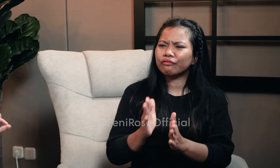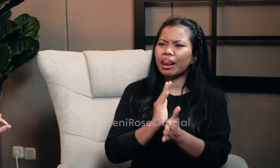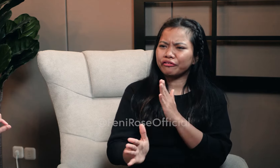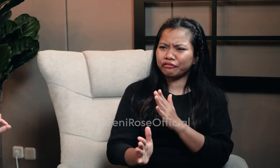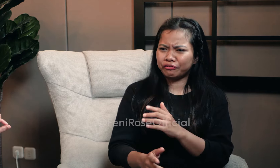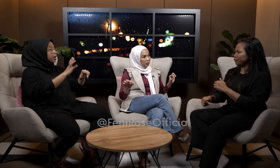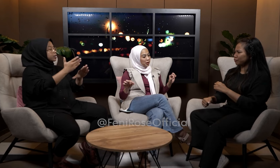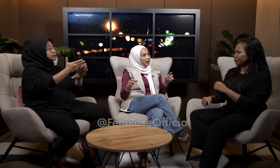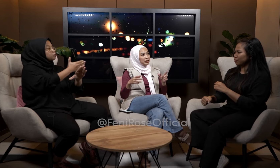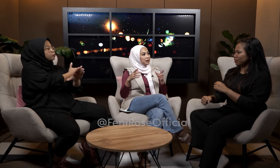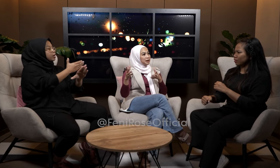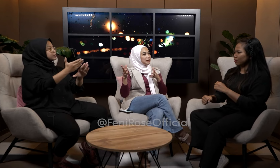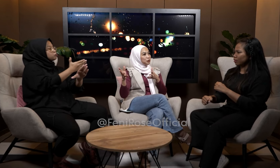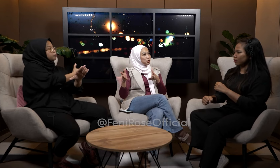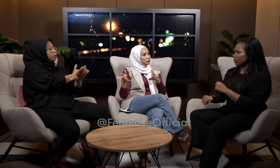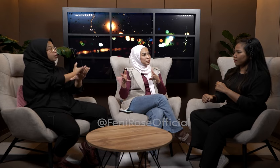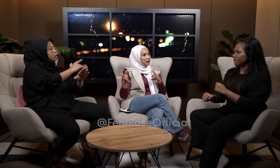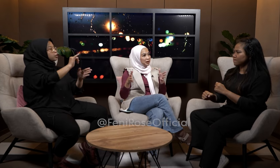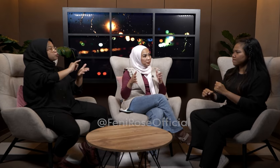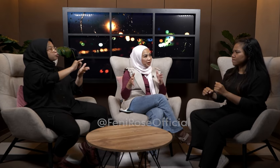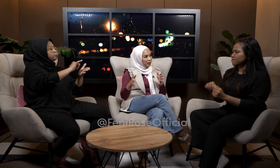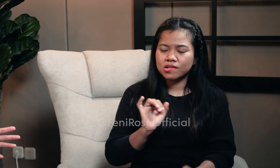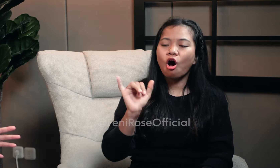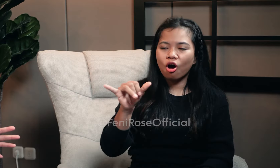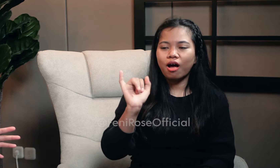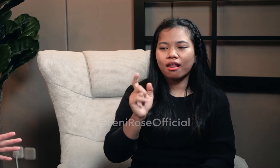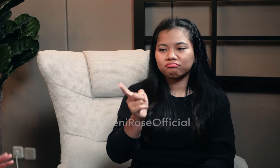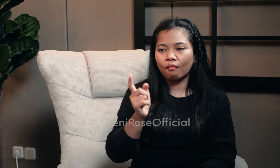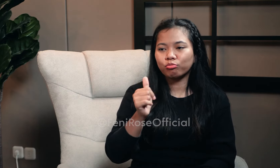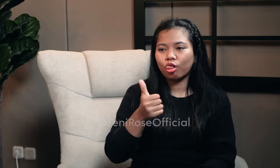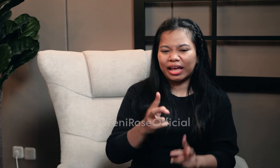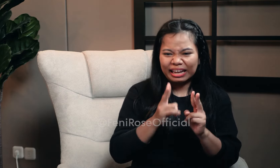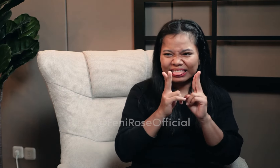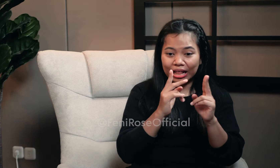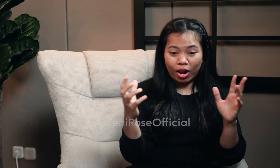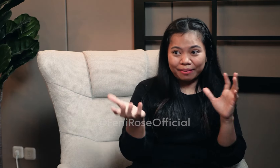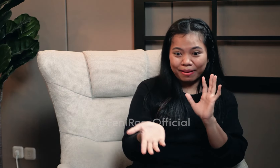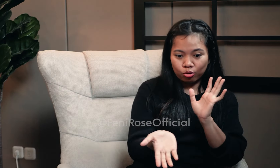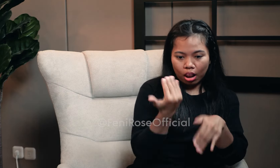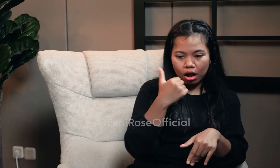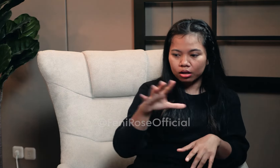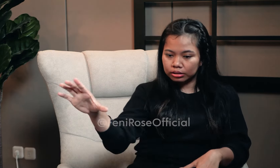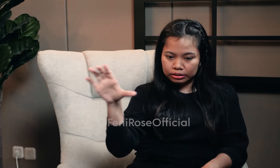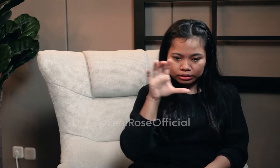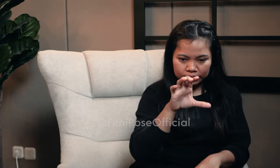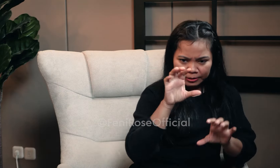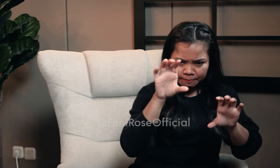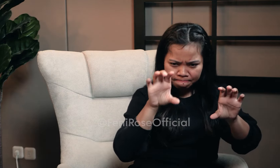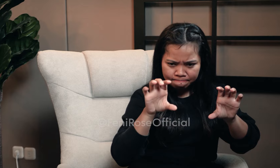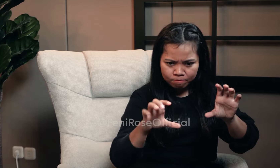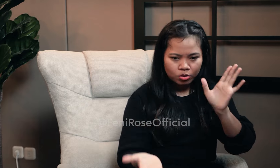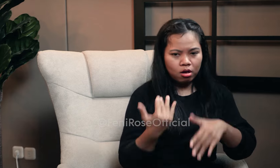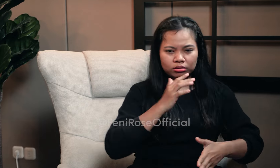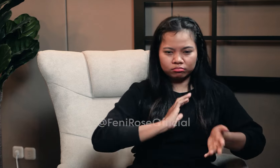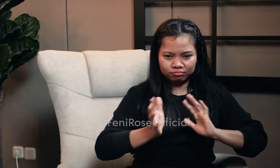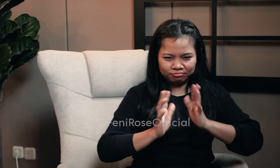enggak enggak yang yang di YouTube ada dibikin lagi Oh iya iya iya ada betul ada e debat ulang diedit sama teman-teman tuli